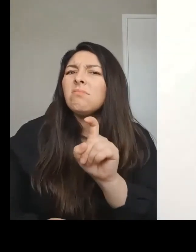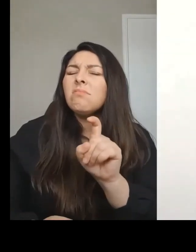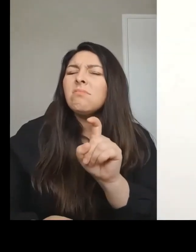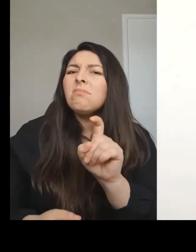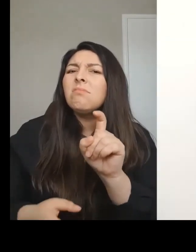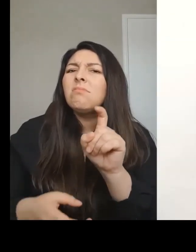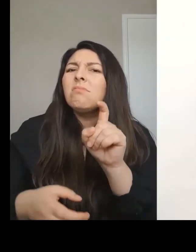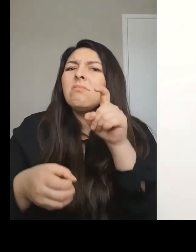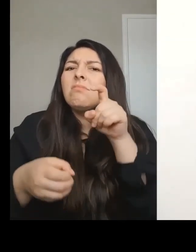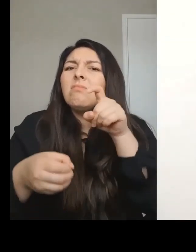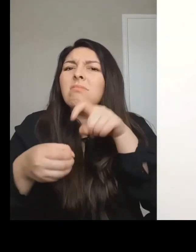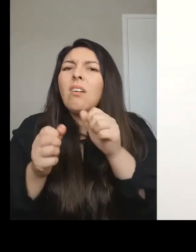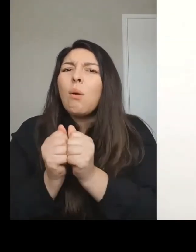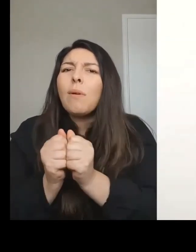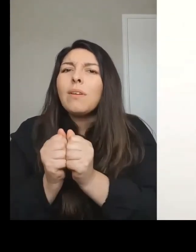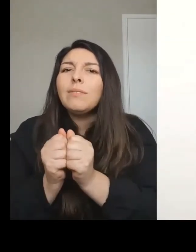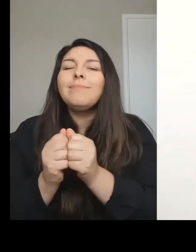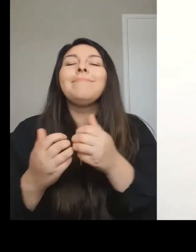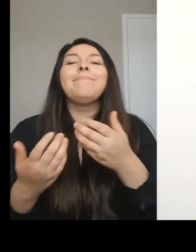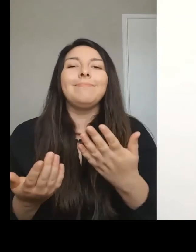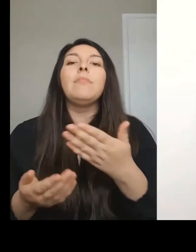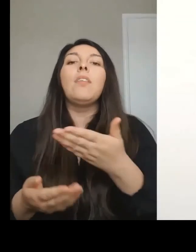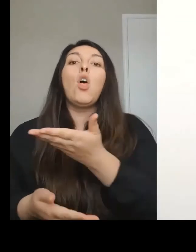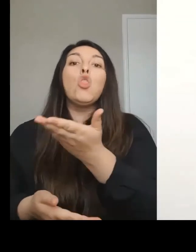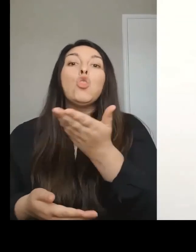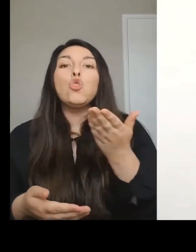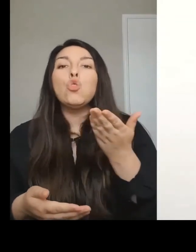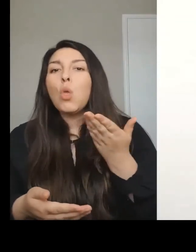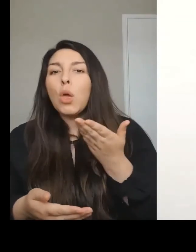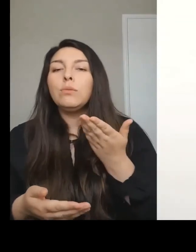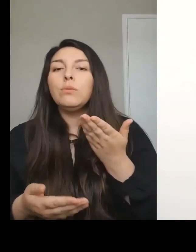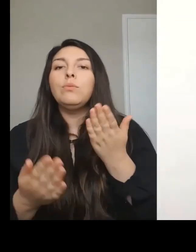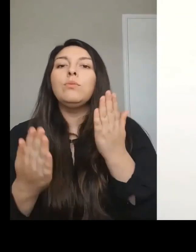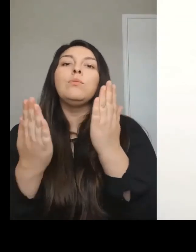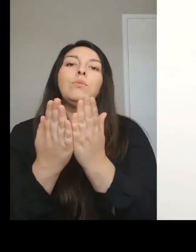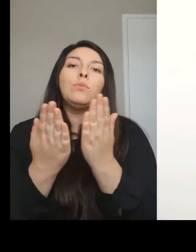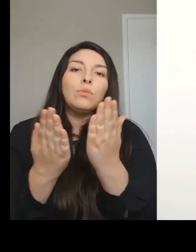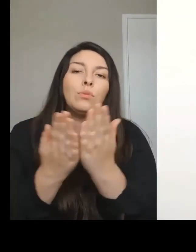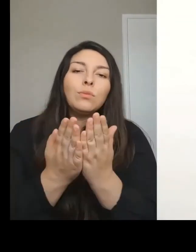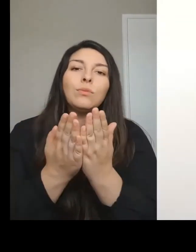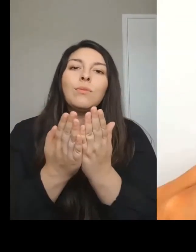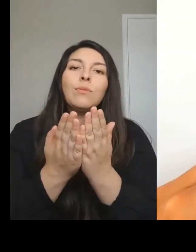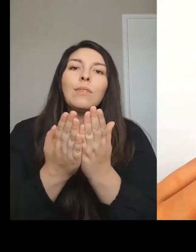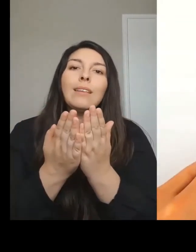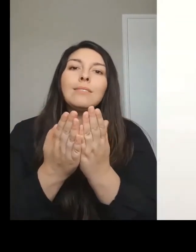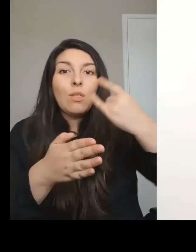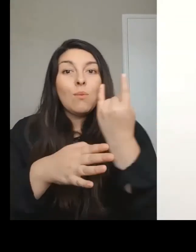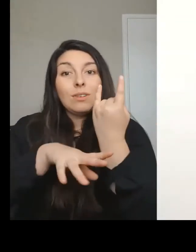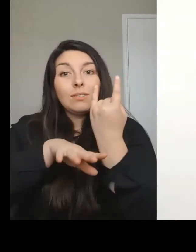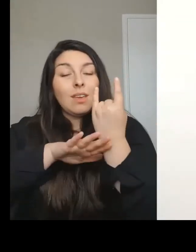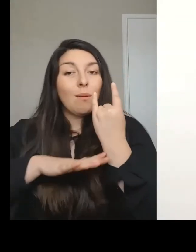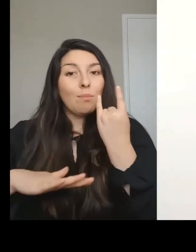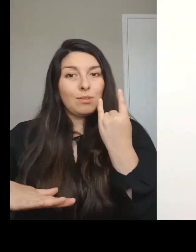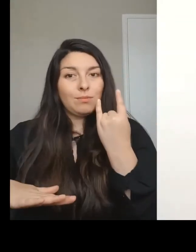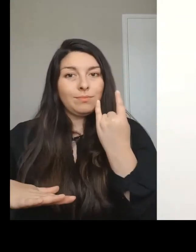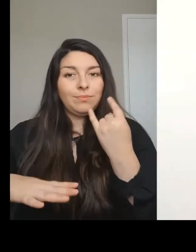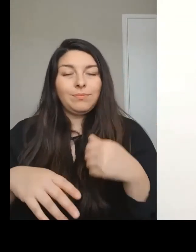y las estudiantes matriculados en las distintas escuelas de la Universidad Austral de Chile, sede Puerto Montt.